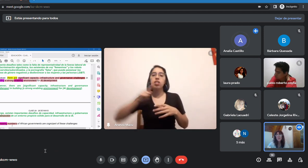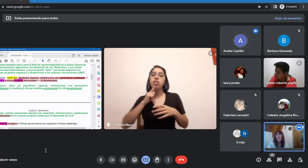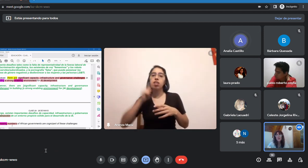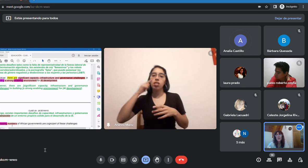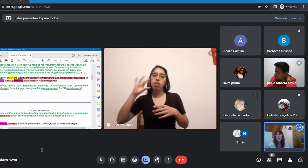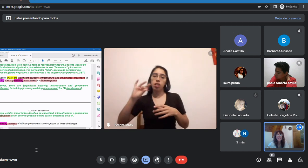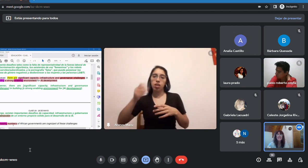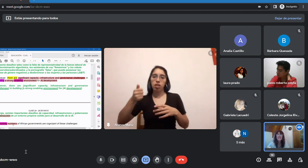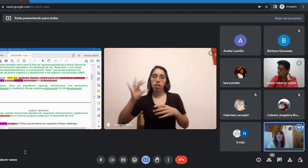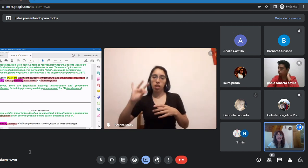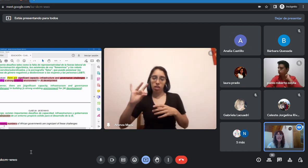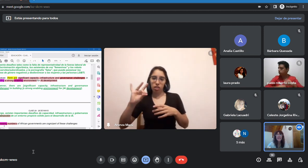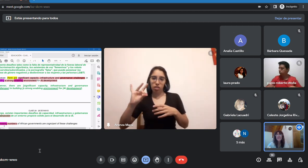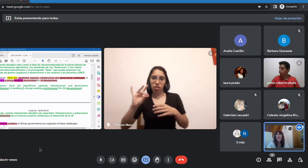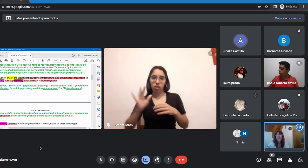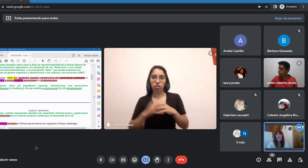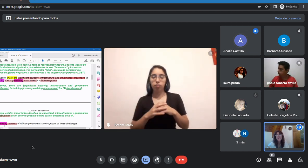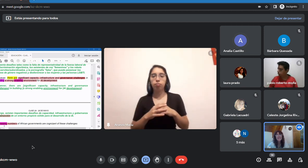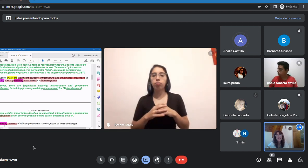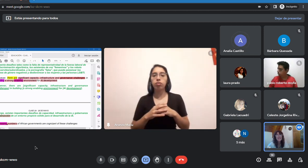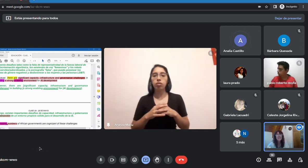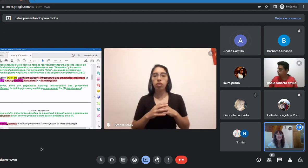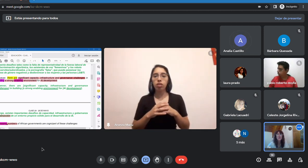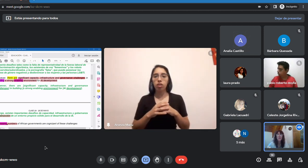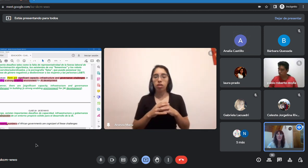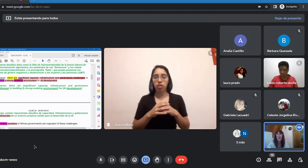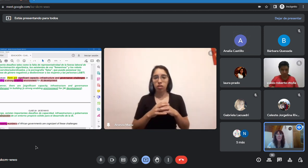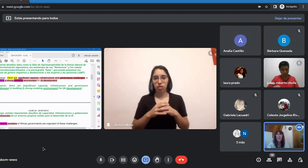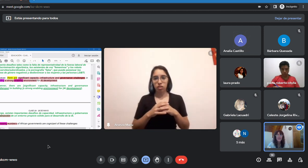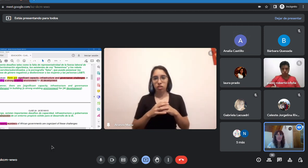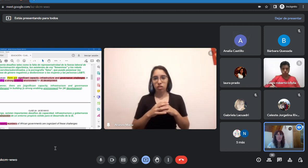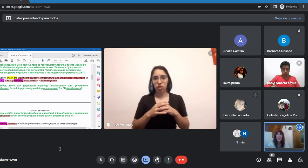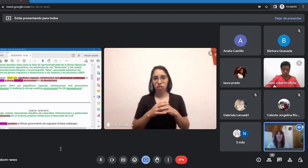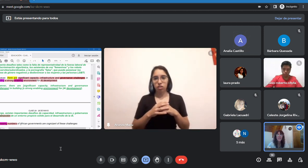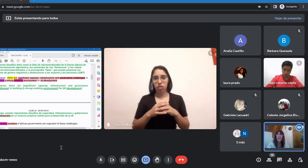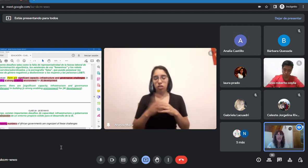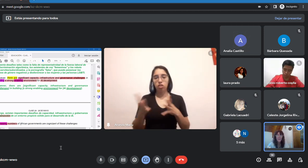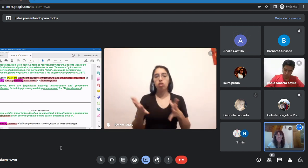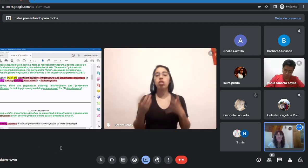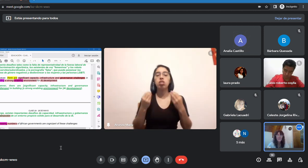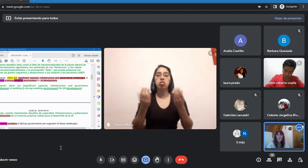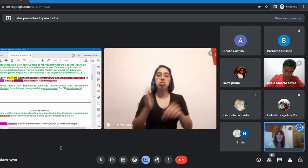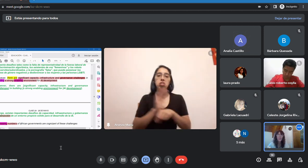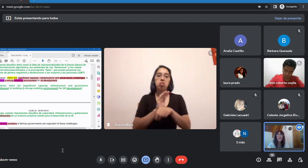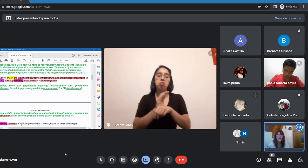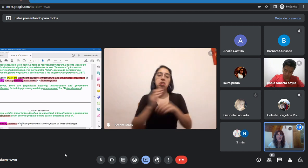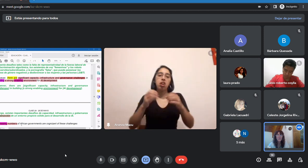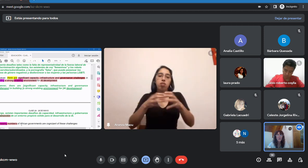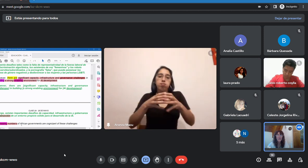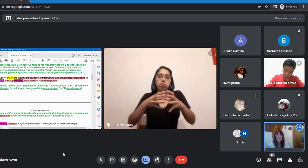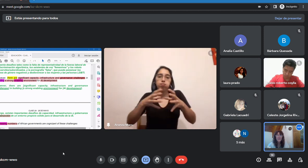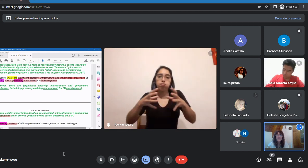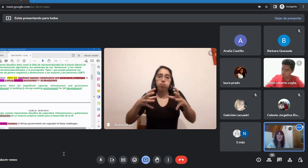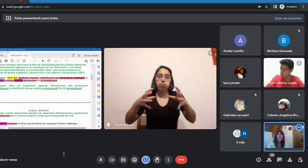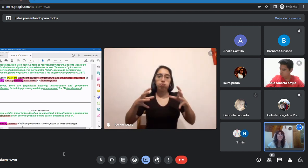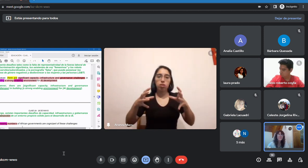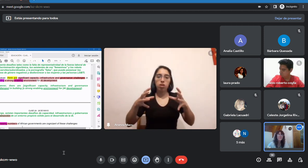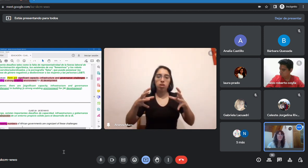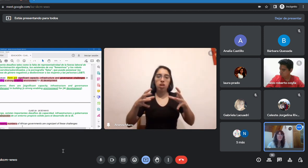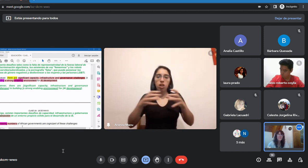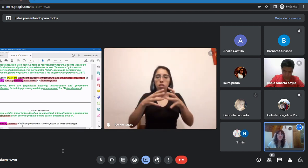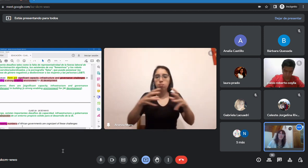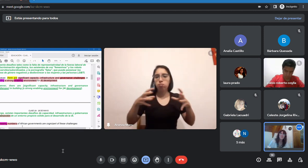los números crecientes, las cantidades crecientes o en aumento. ¿De qué? ¿Cuál es el otro bloque?